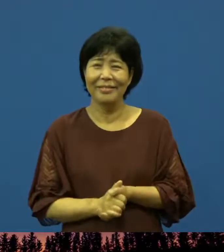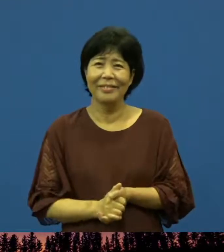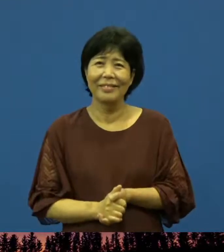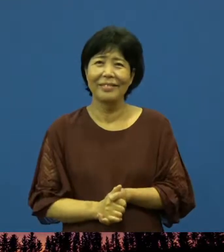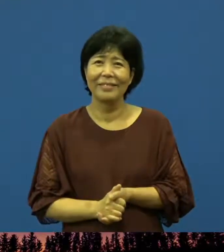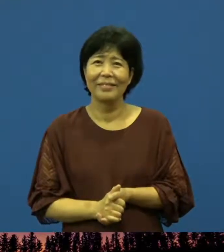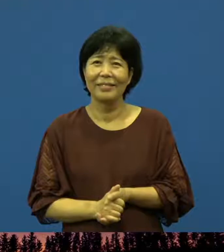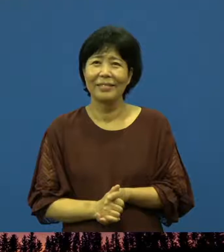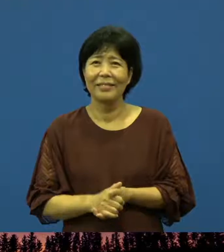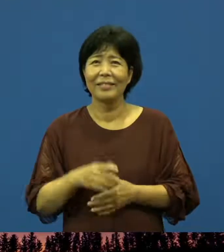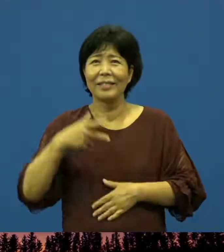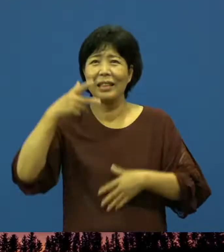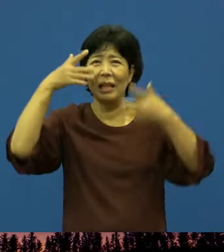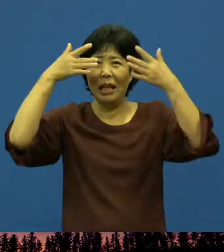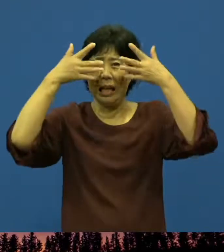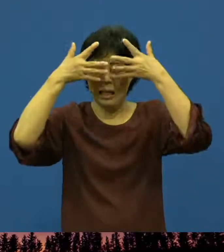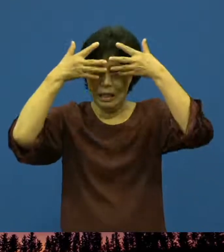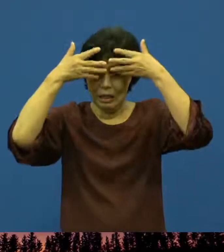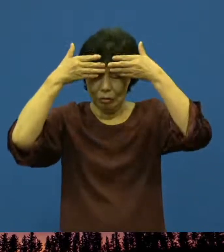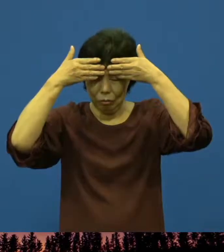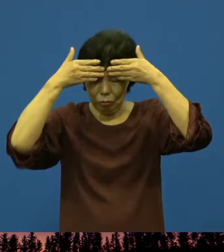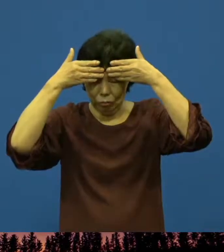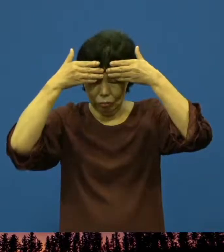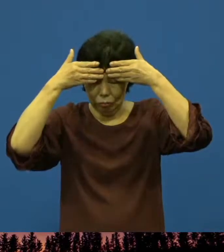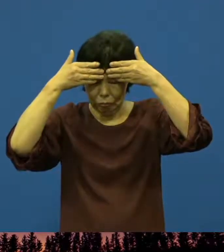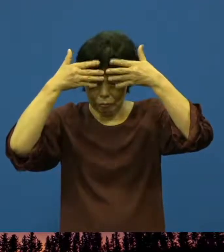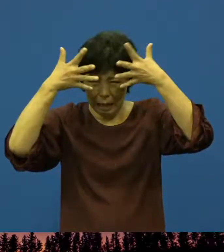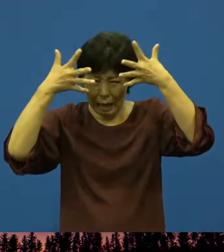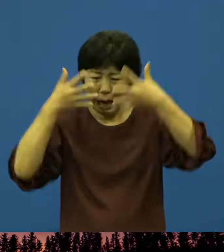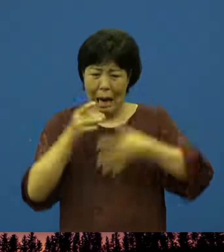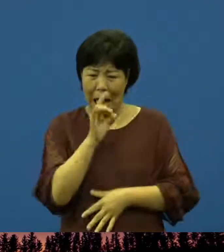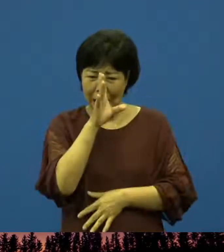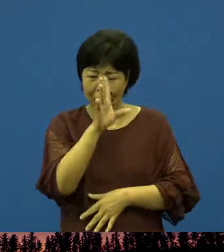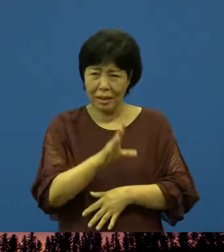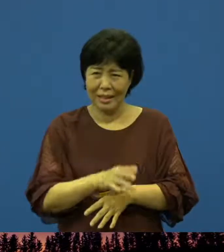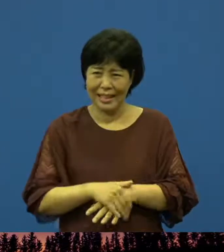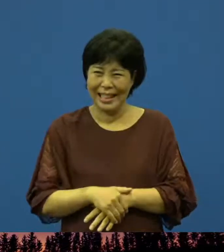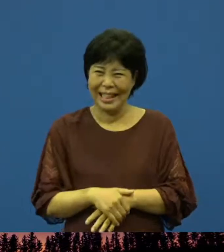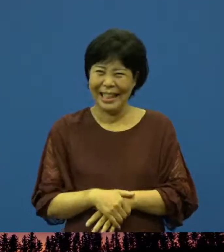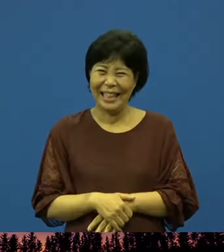거의 주름이 계속 있어가지고 아무래도 안 되더라고요.